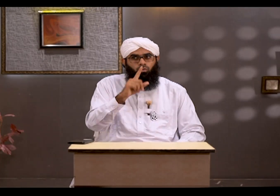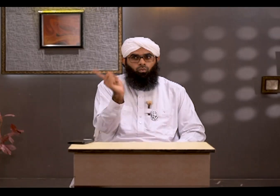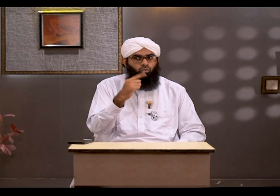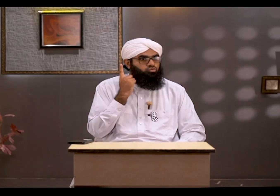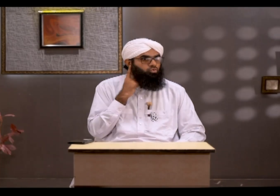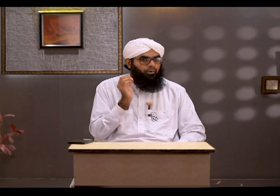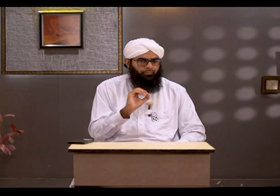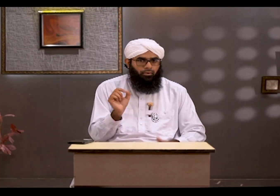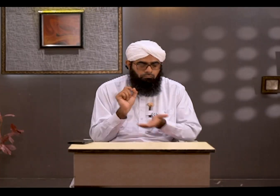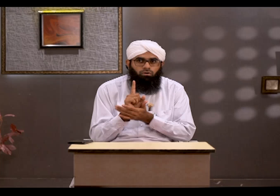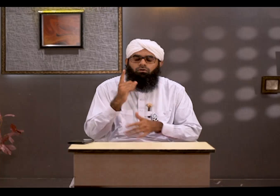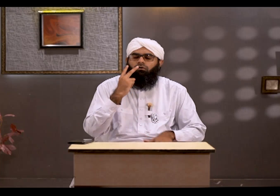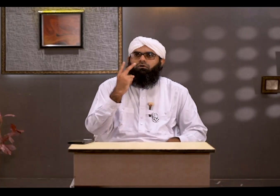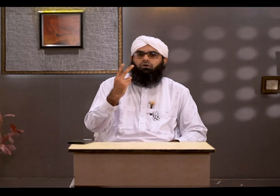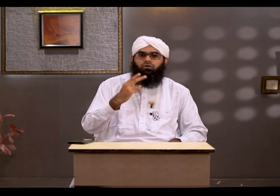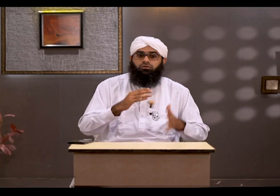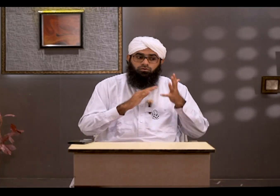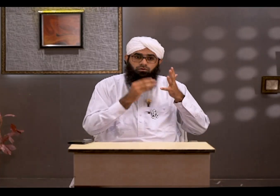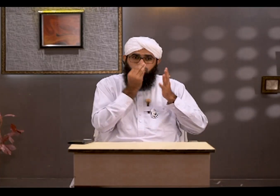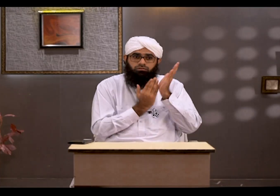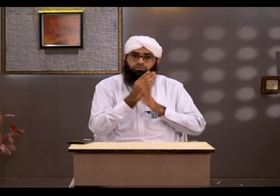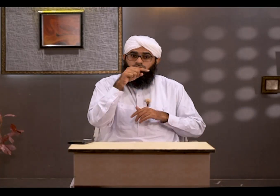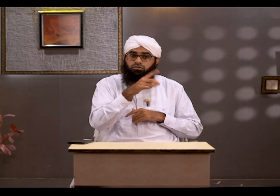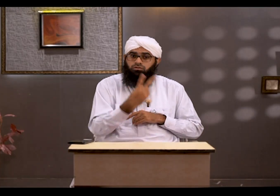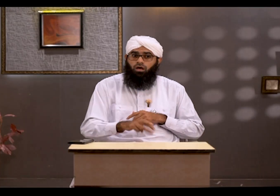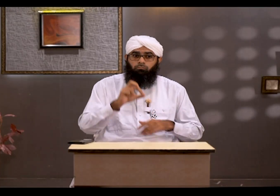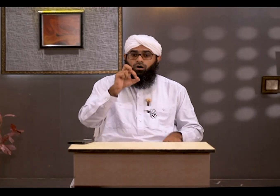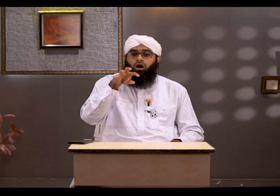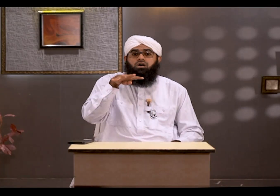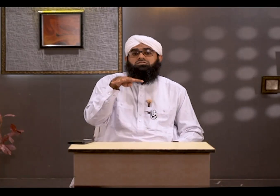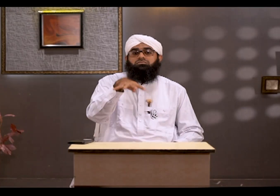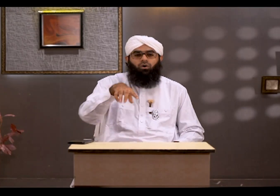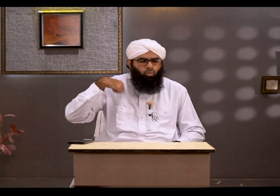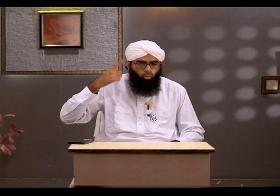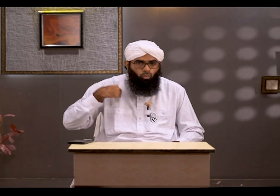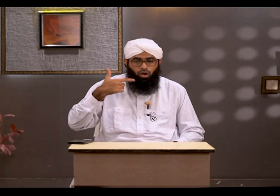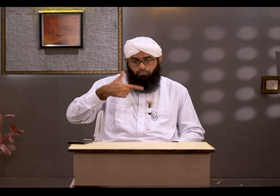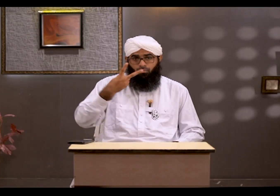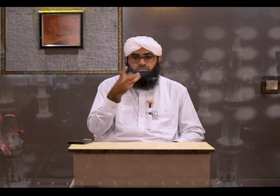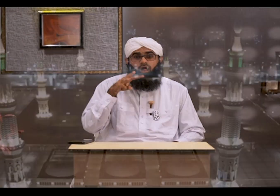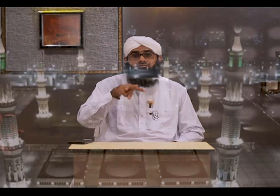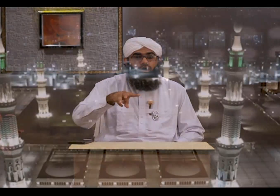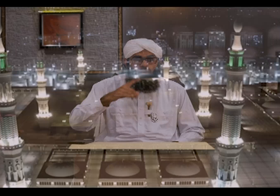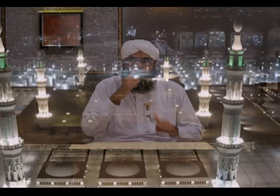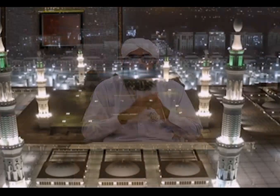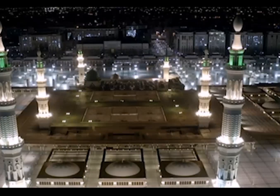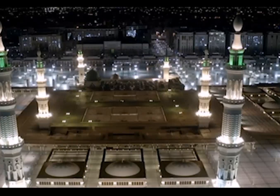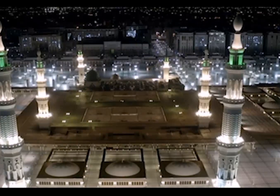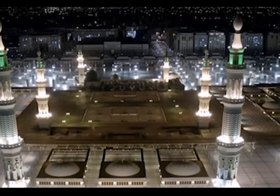سنی ہوگی۔ ادنا جنتی کے لیے 80,000 خادم اور 72,000 بیویاں ہوں گی۔ صلو علی الحبیب صلی